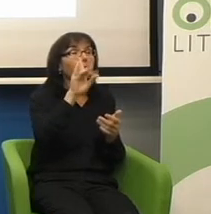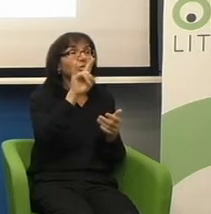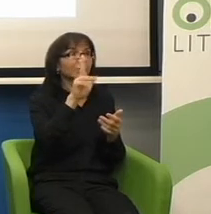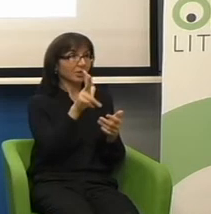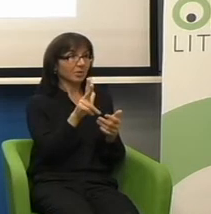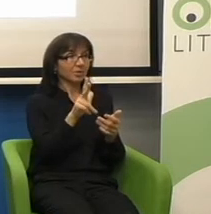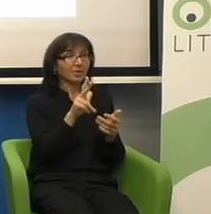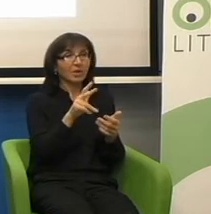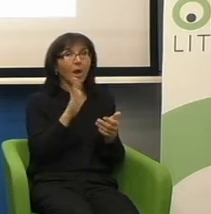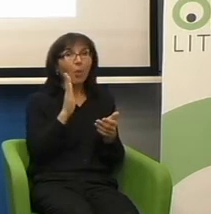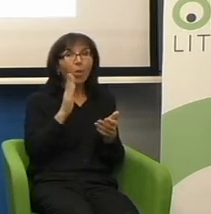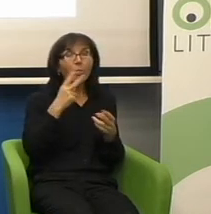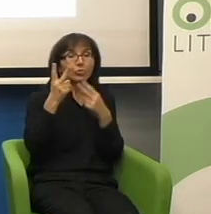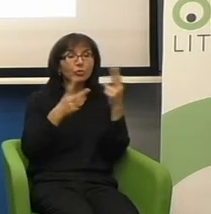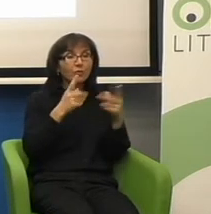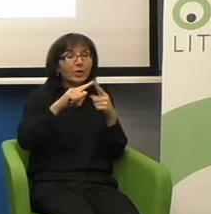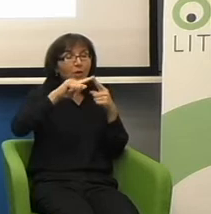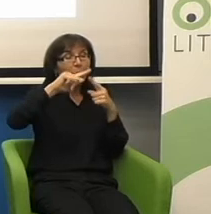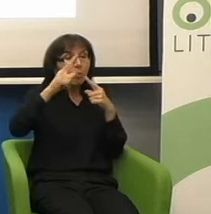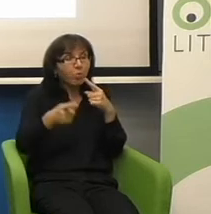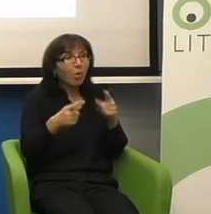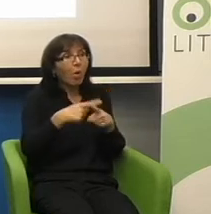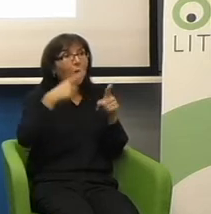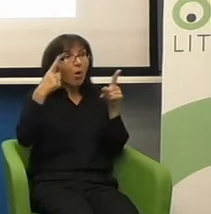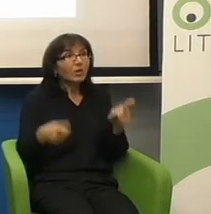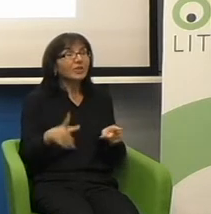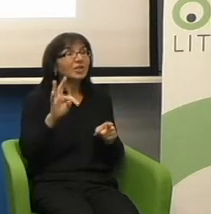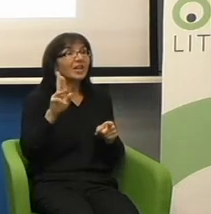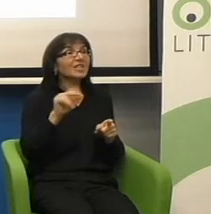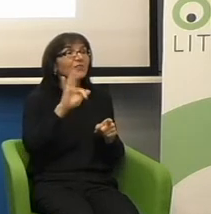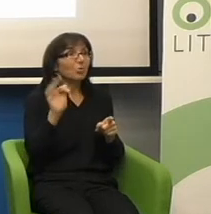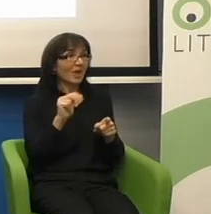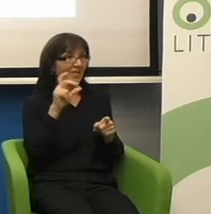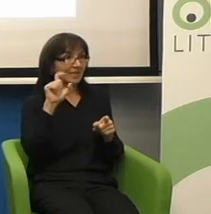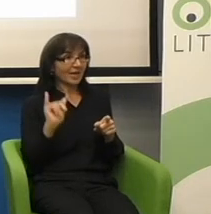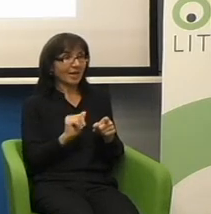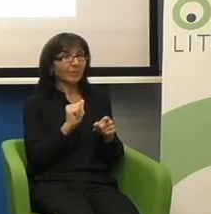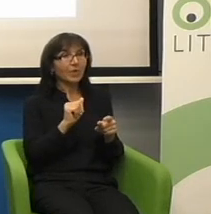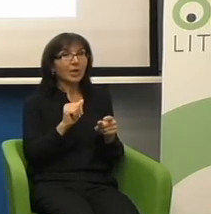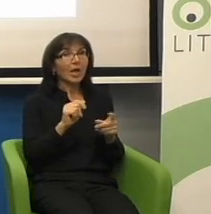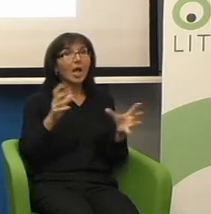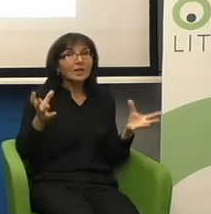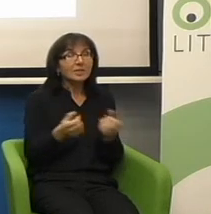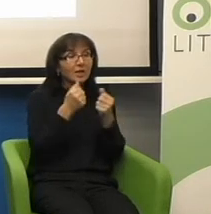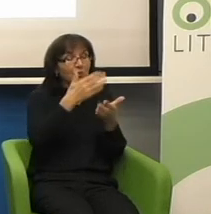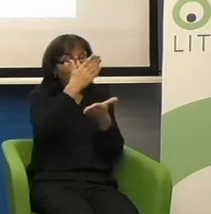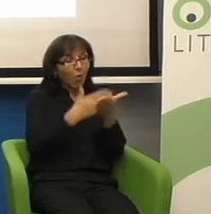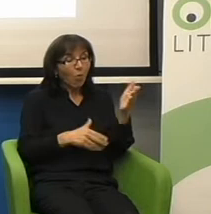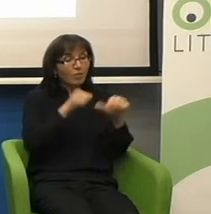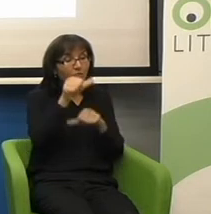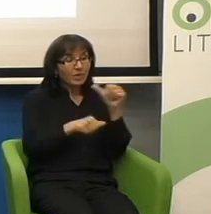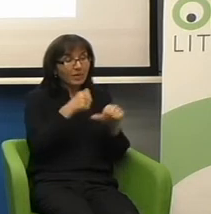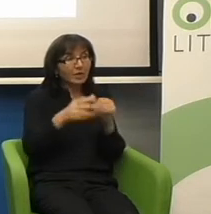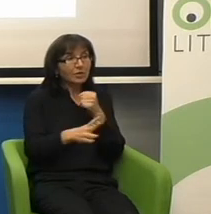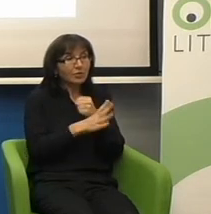dopiero po okresie transformacji. Odnaleźli się w połowie lat 90. i